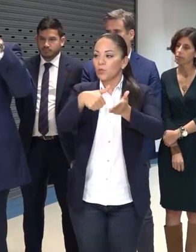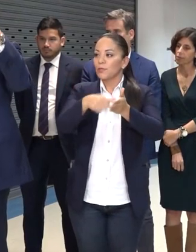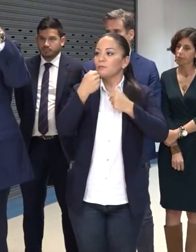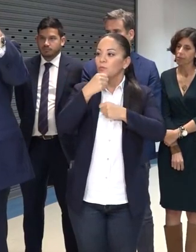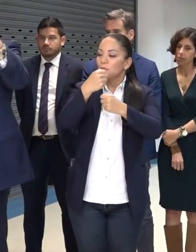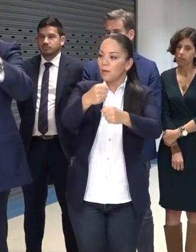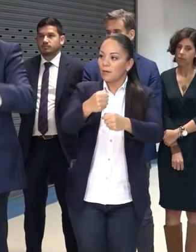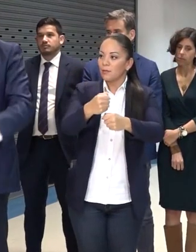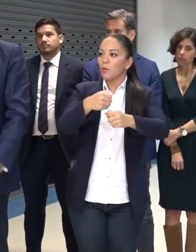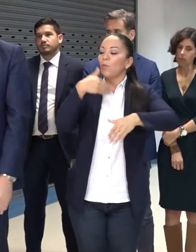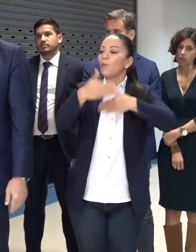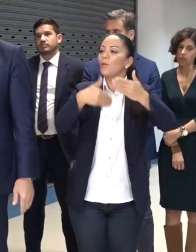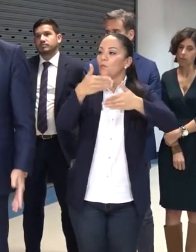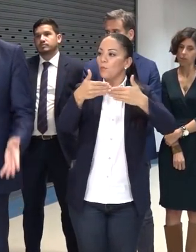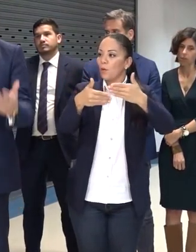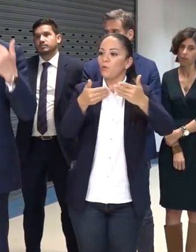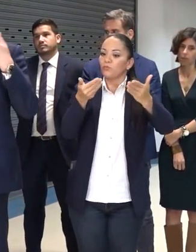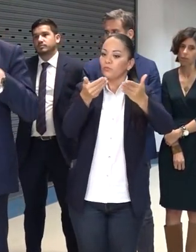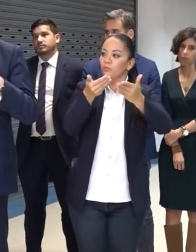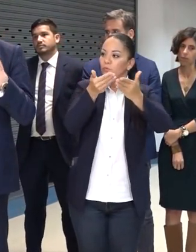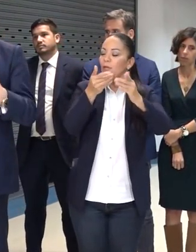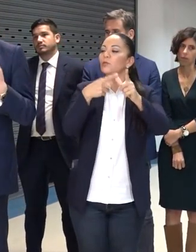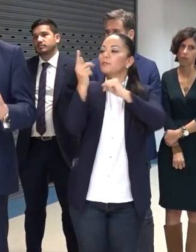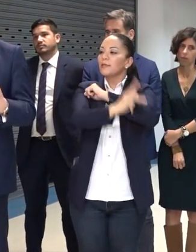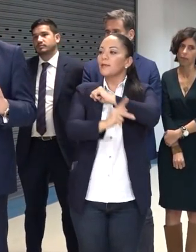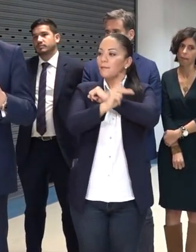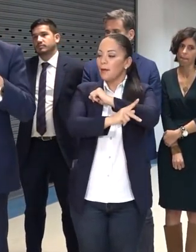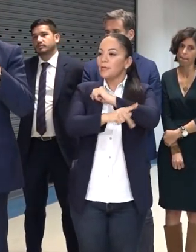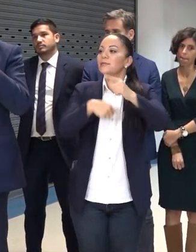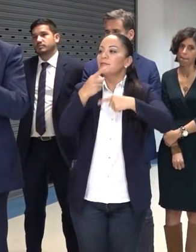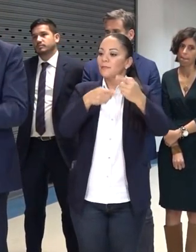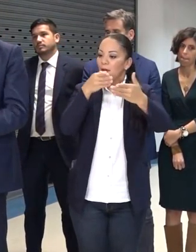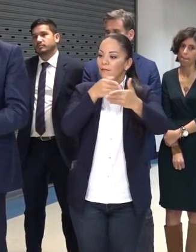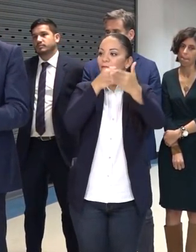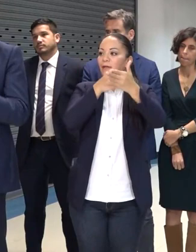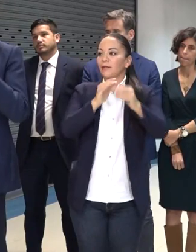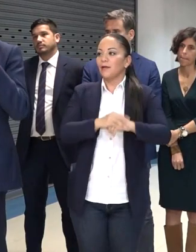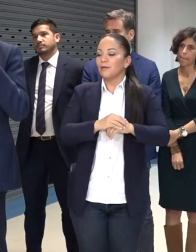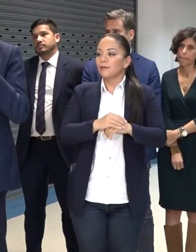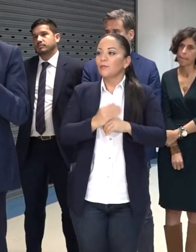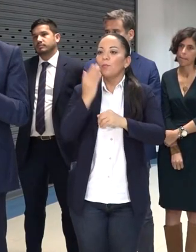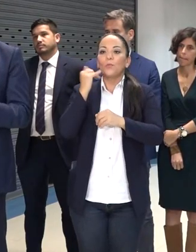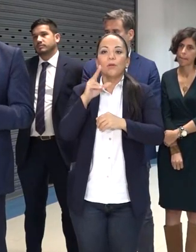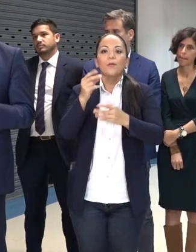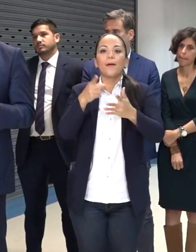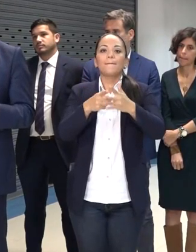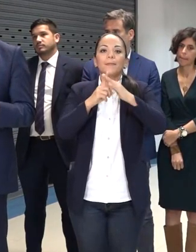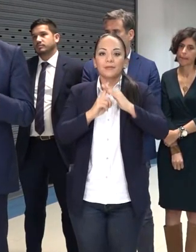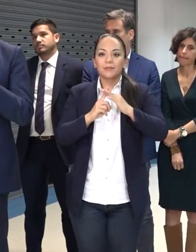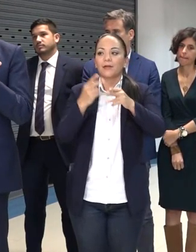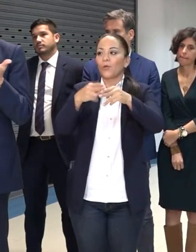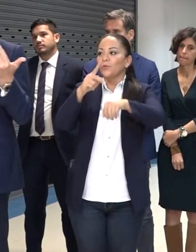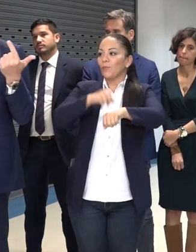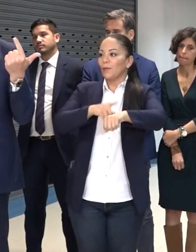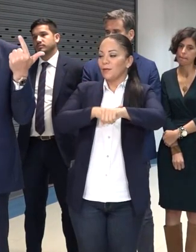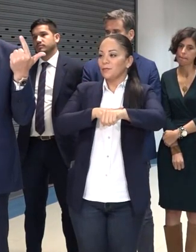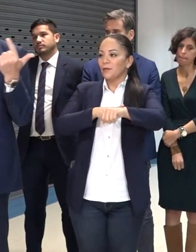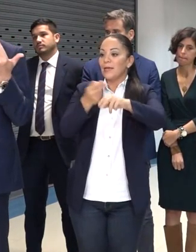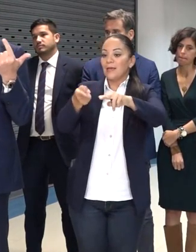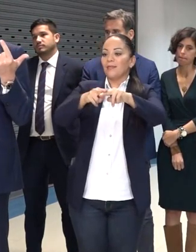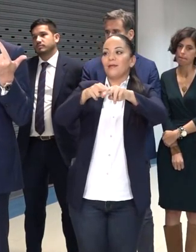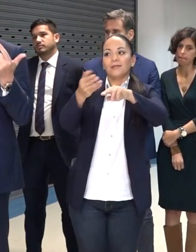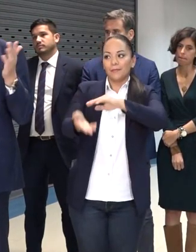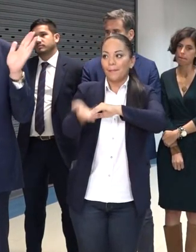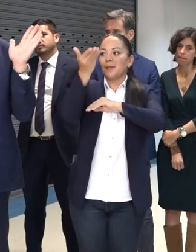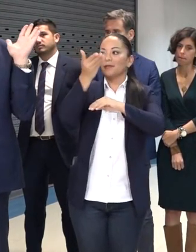municipales o conforme nos vayamos acercando, el país va a sufrir porque nos van a prestar a más corto plazo y a tasas de interés